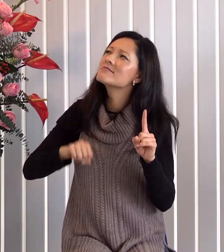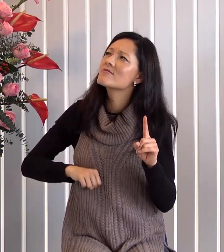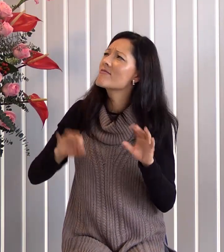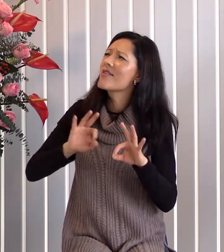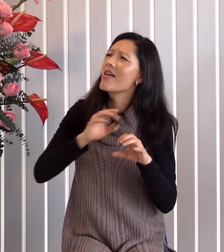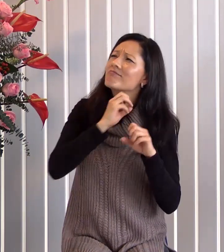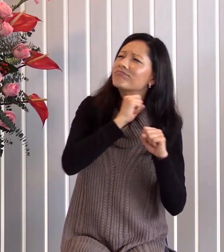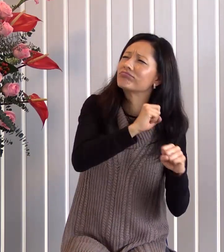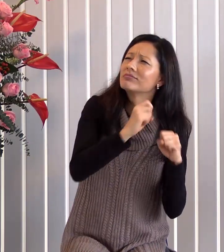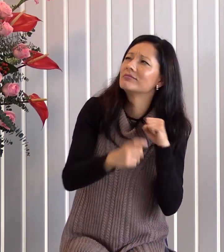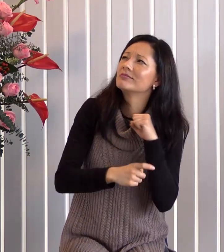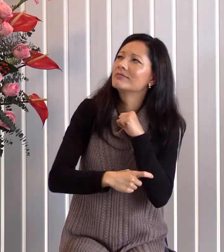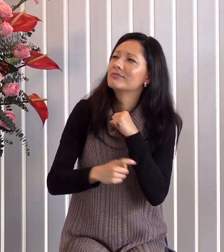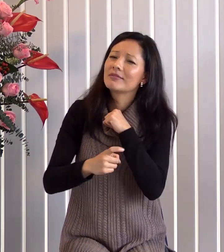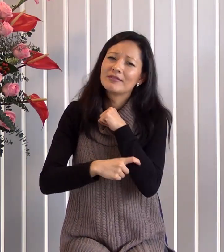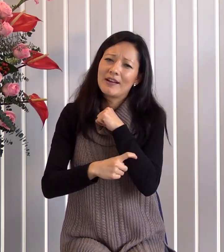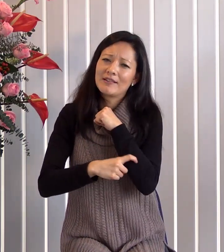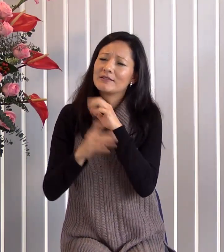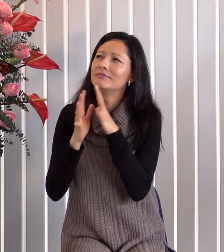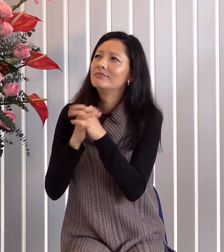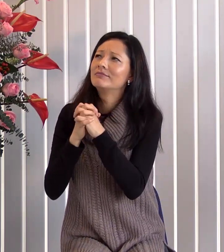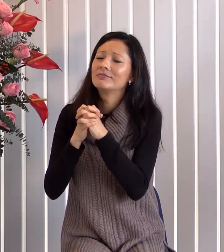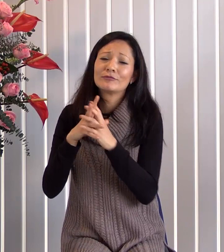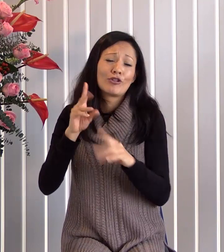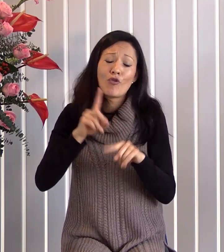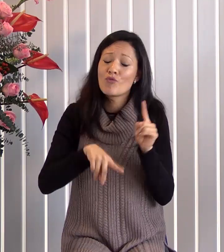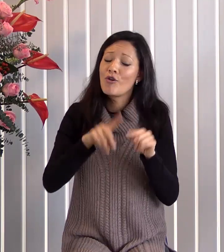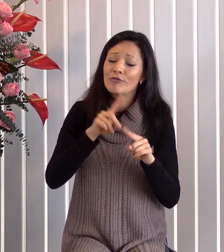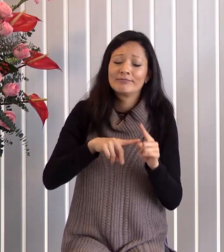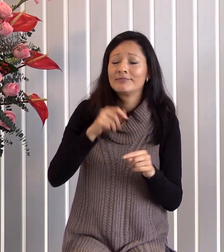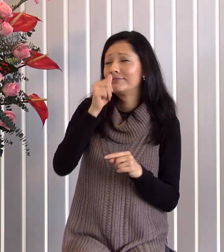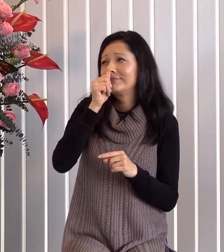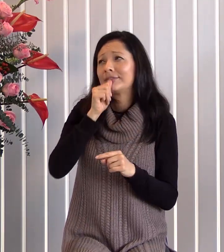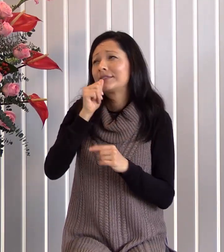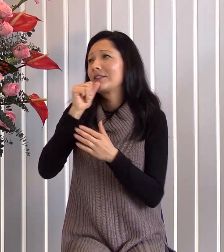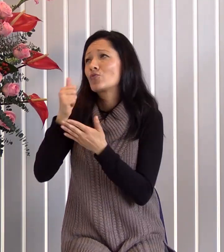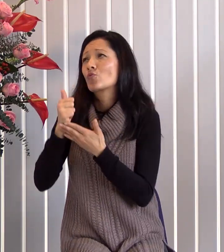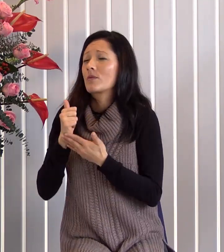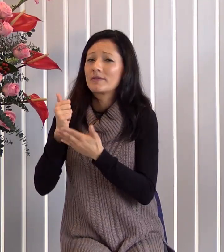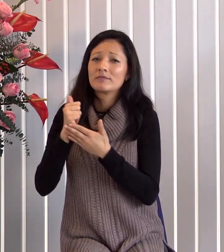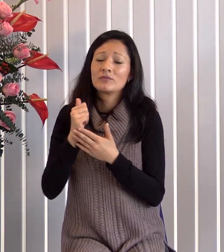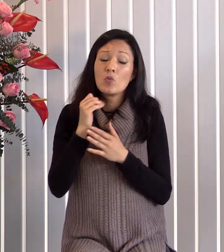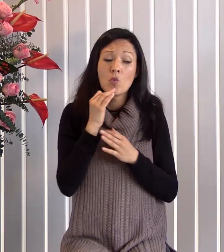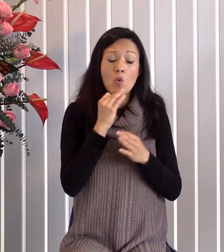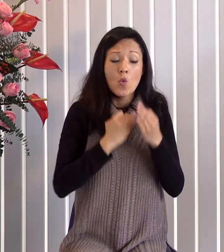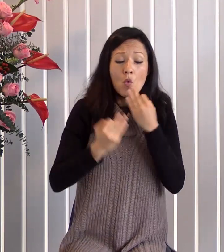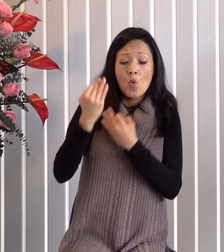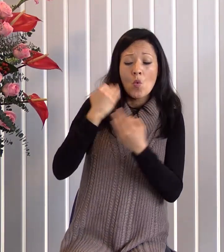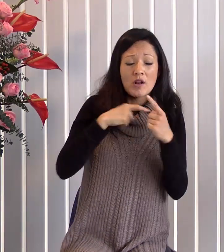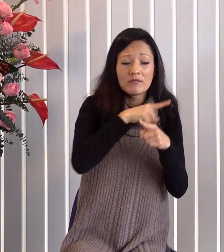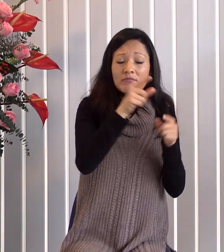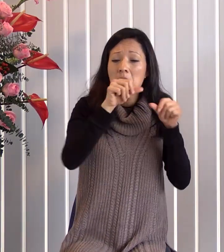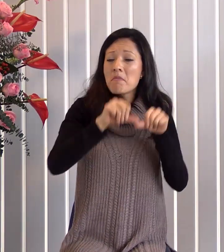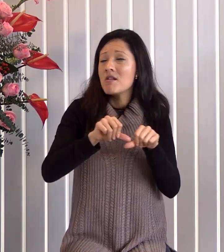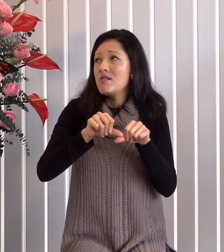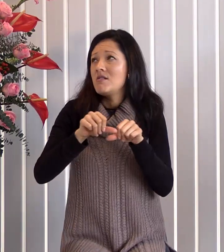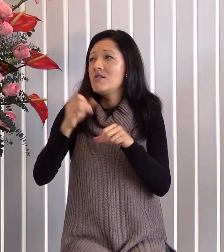en tentación. No me metas, no soporto. No, ayúdame. Guárdame del mal. Guárdame en el día